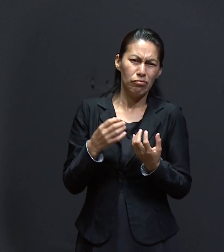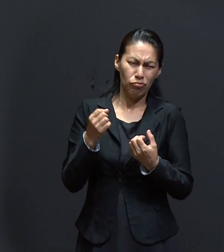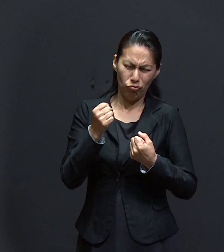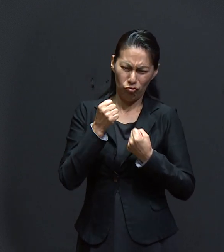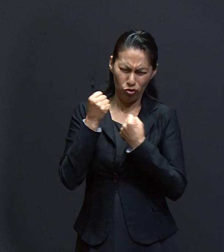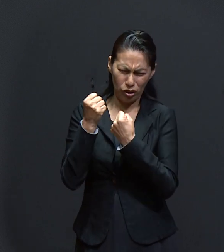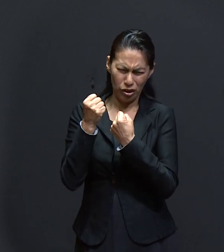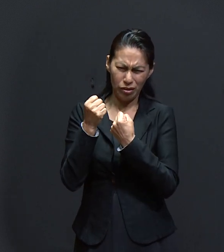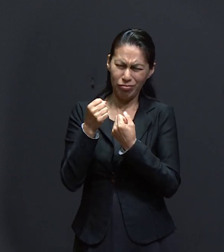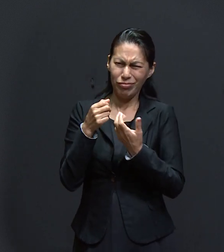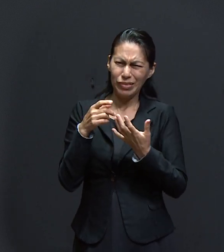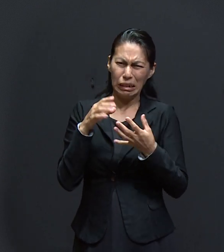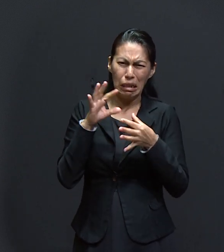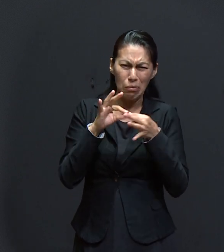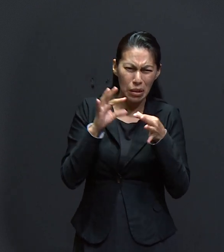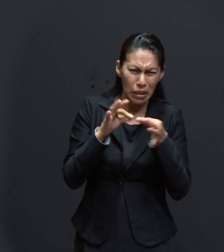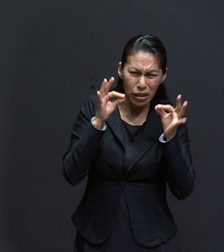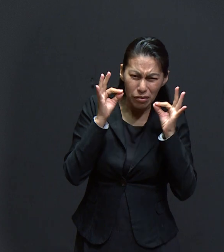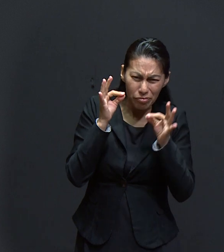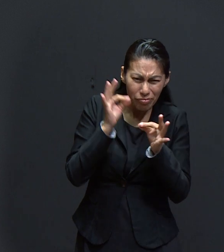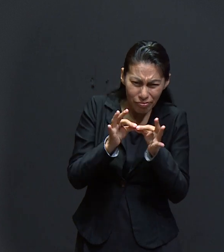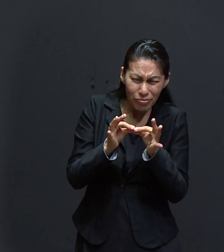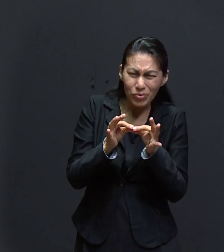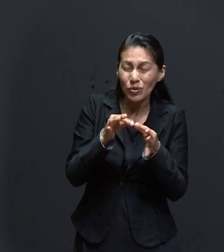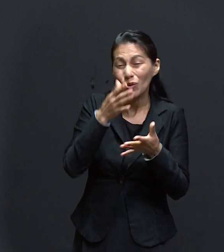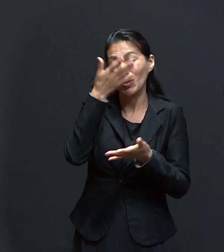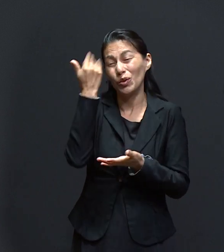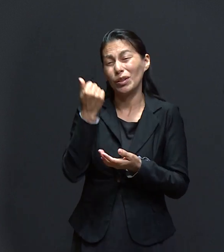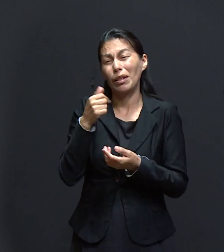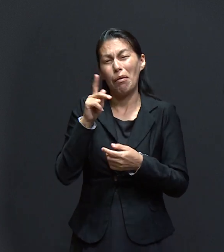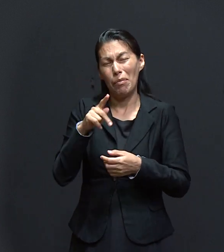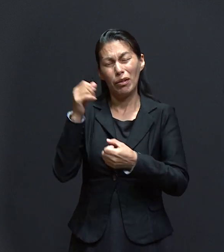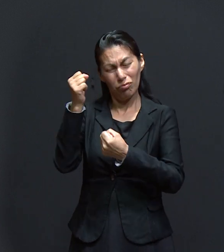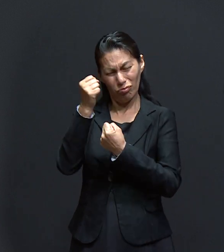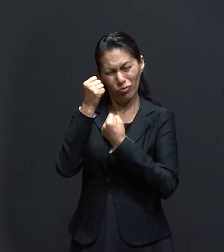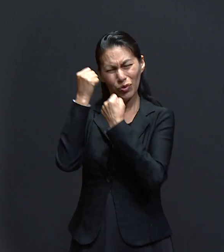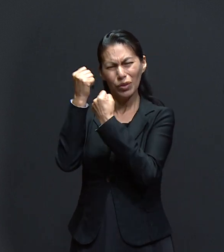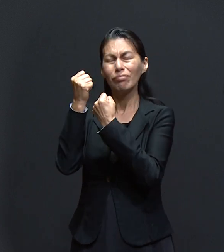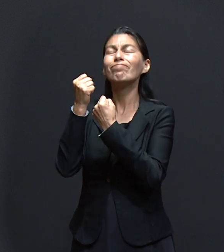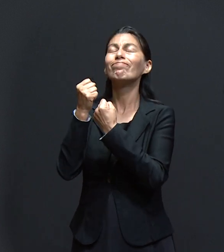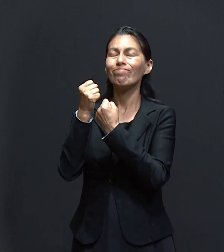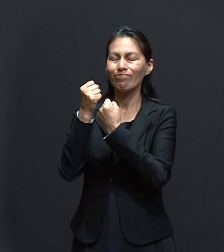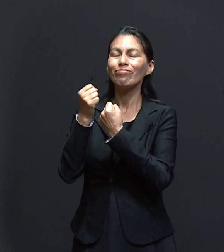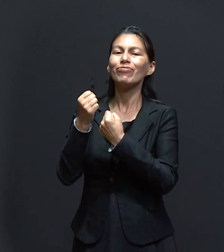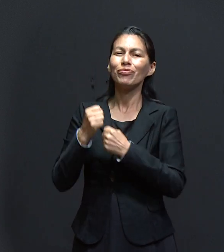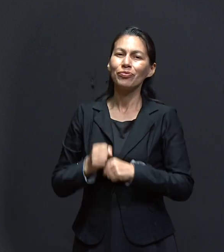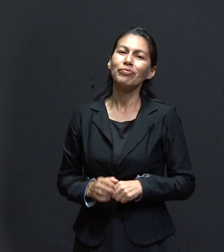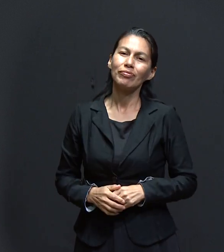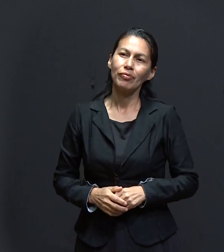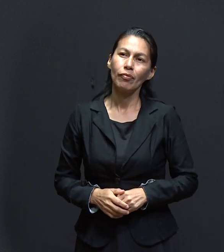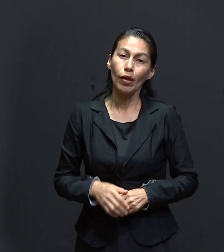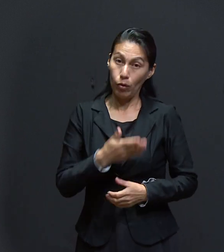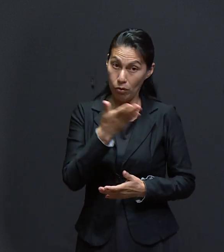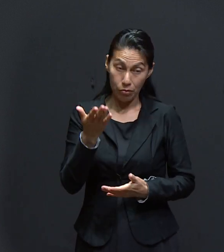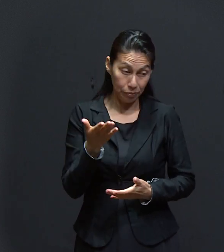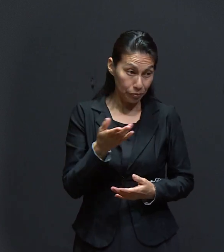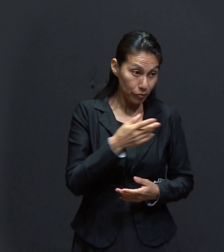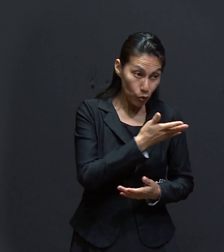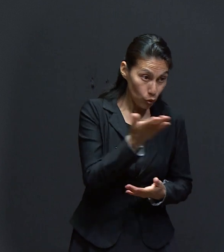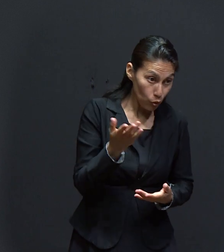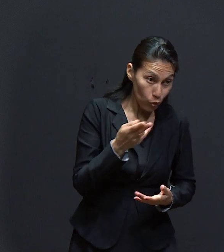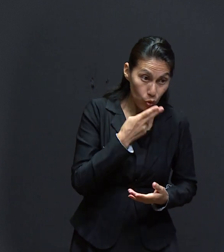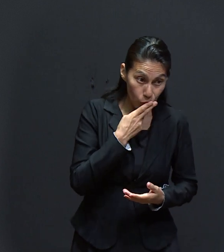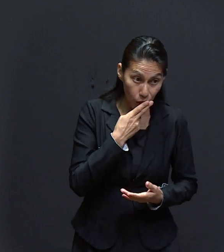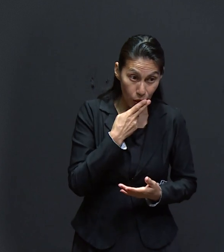invisible todavía no podemos explicar en detalles que está haciendo oración pero tiene gran poder estoy